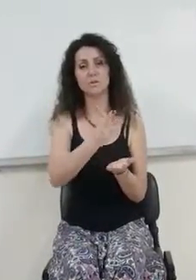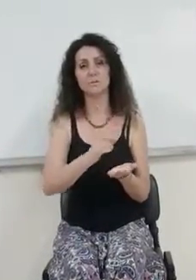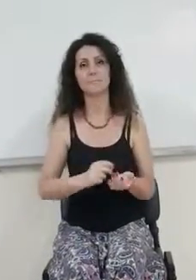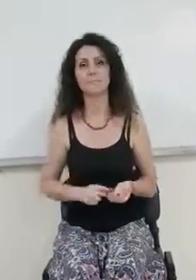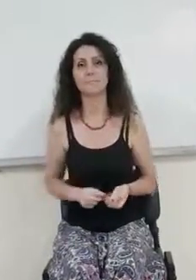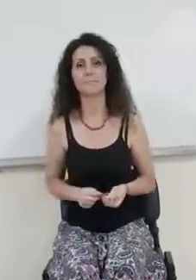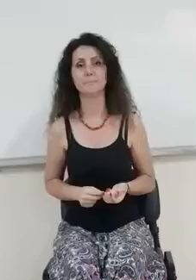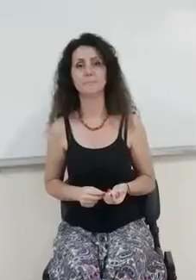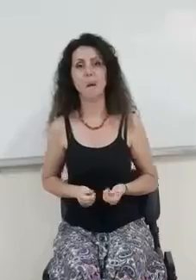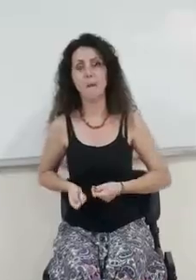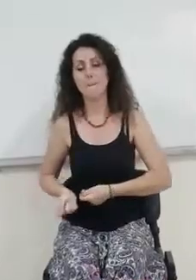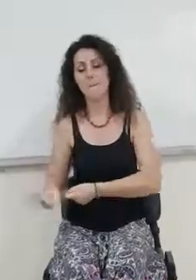Marangoz,